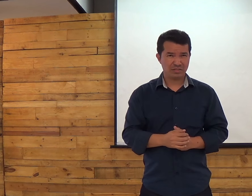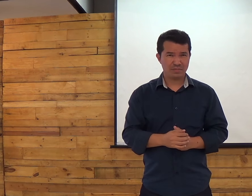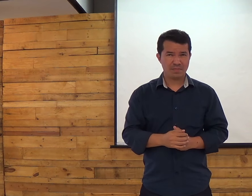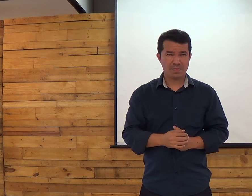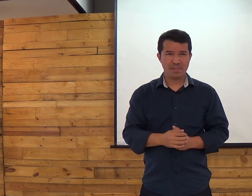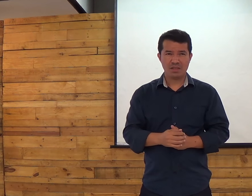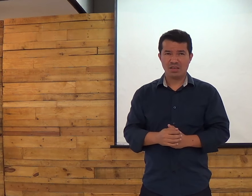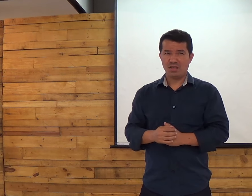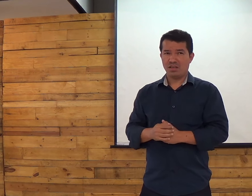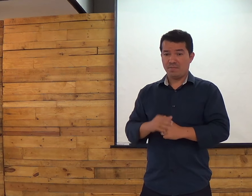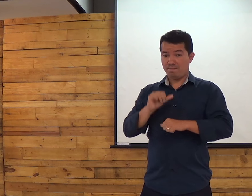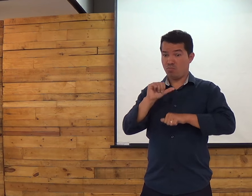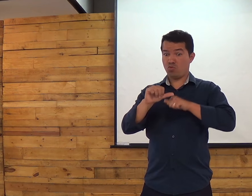Você aceita isso?